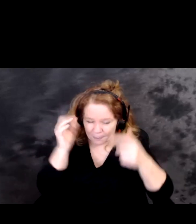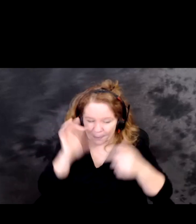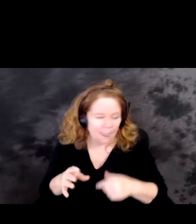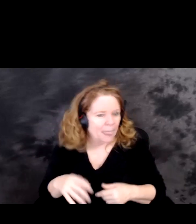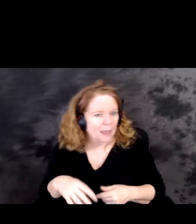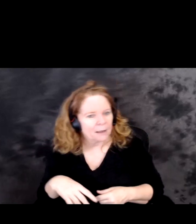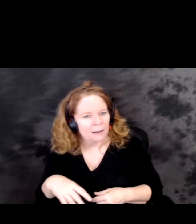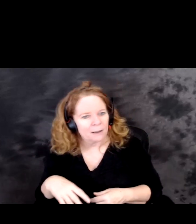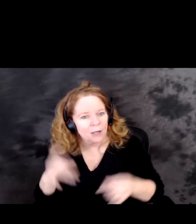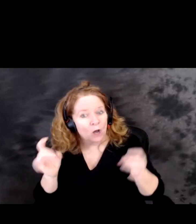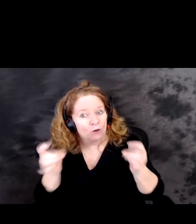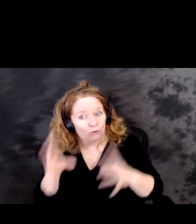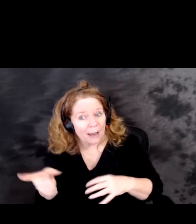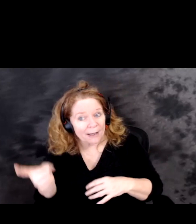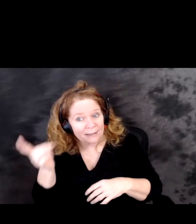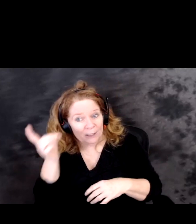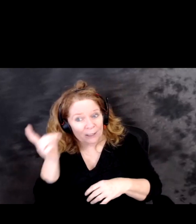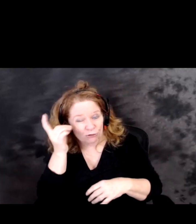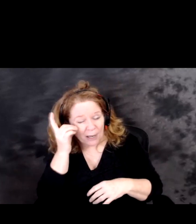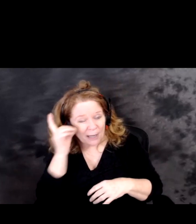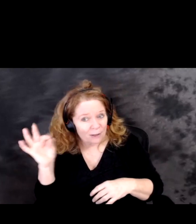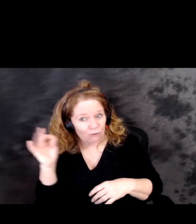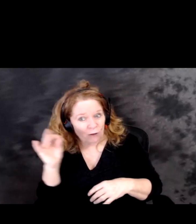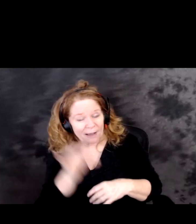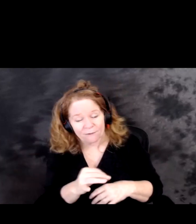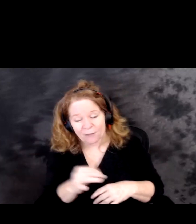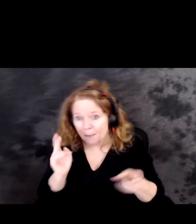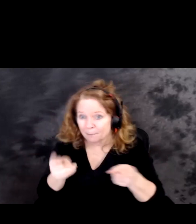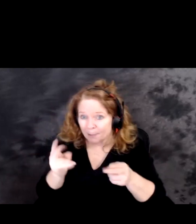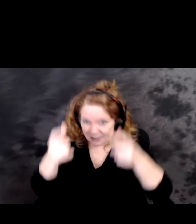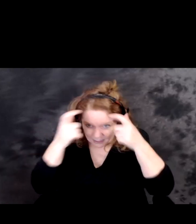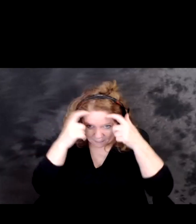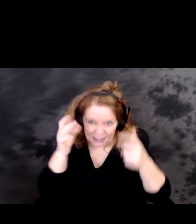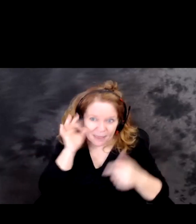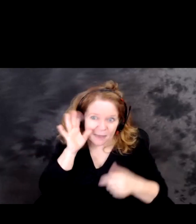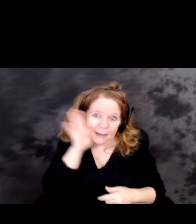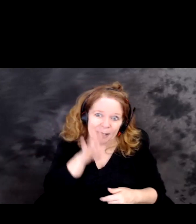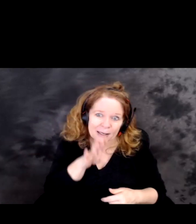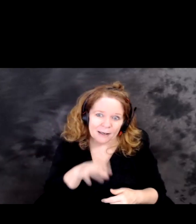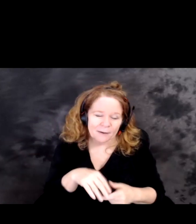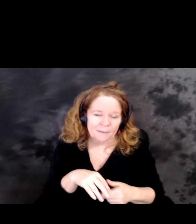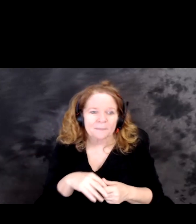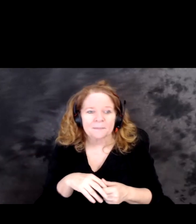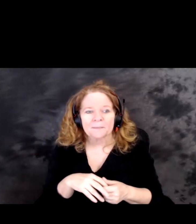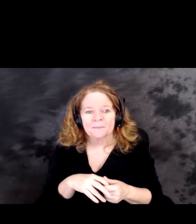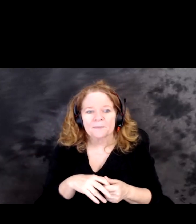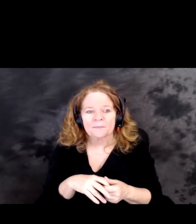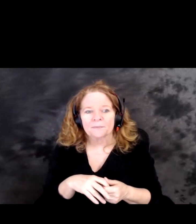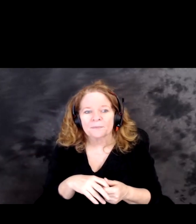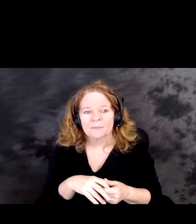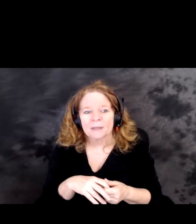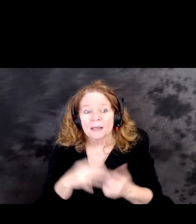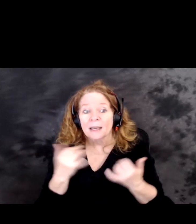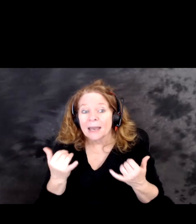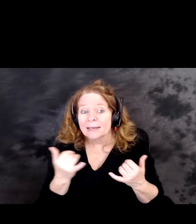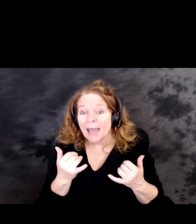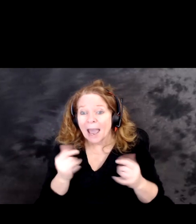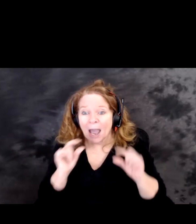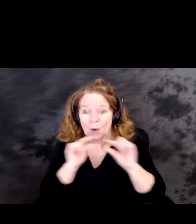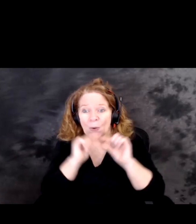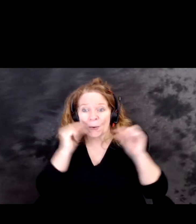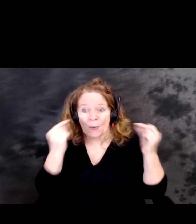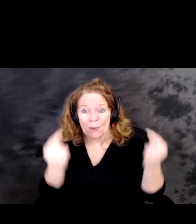abeja. Yo soy Drastic Drake, la libélula. Y ahora todo lo que tenemos que hacer